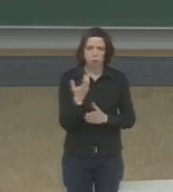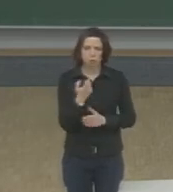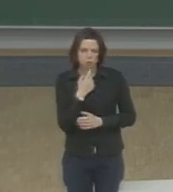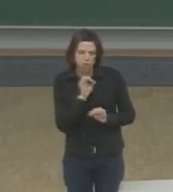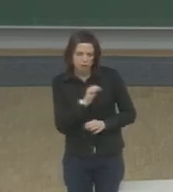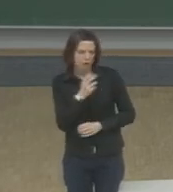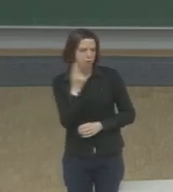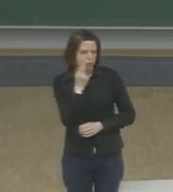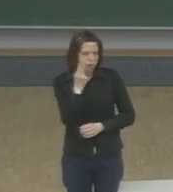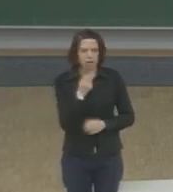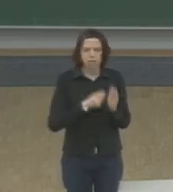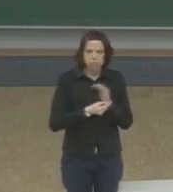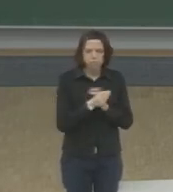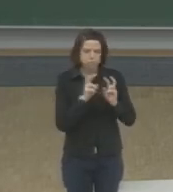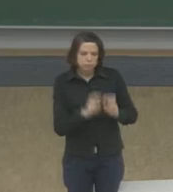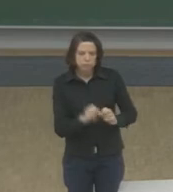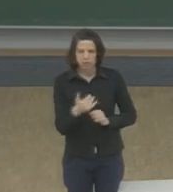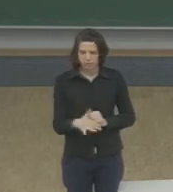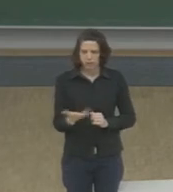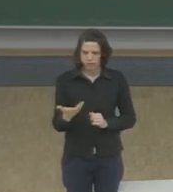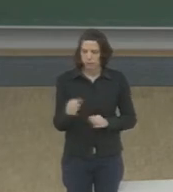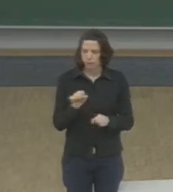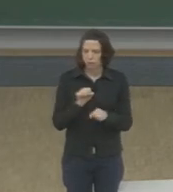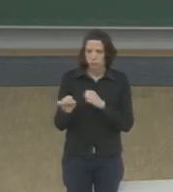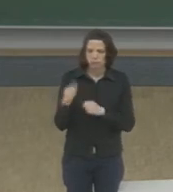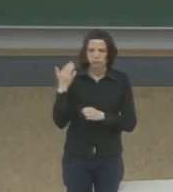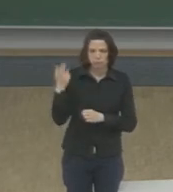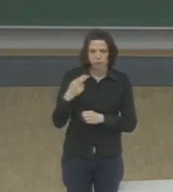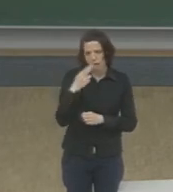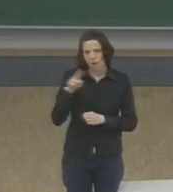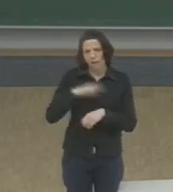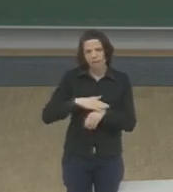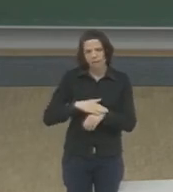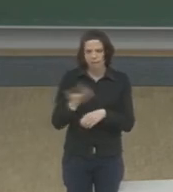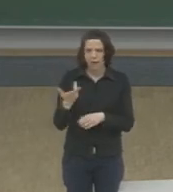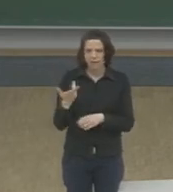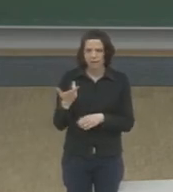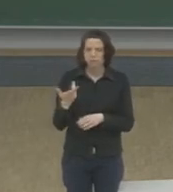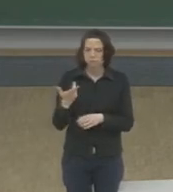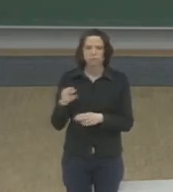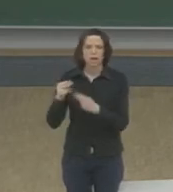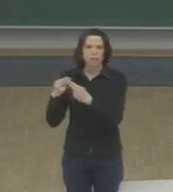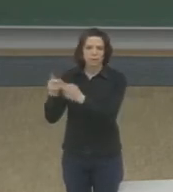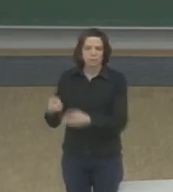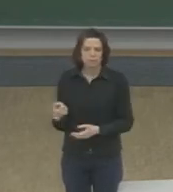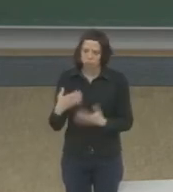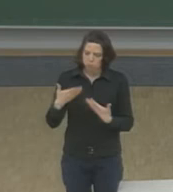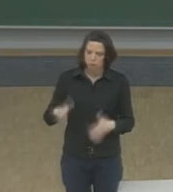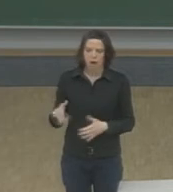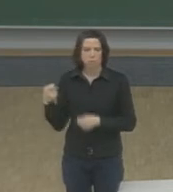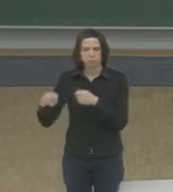Kulturgütern partizipierten, unangefochten der Mordpraxis des Nationalsozialismus sich verschreiben konnten.